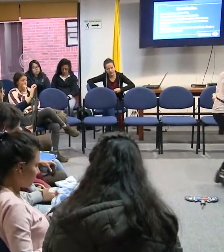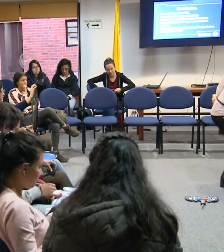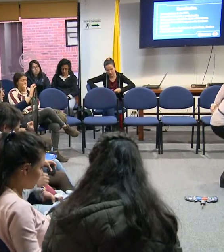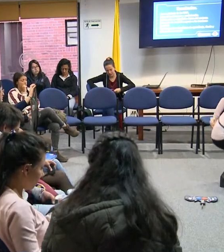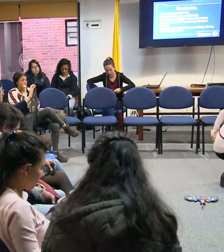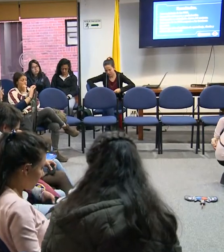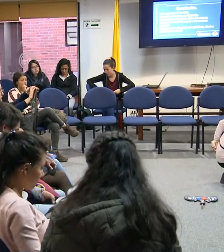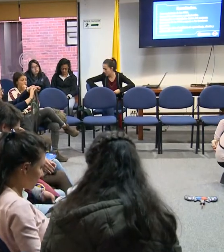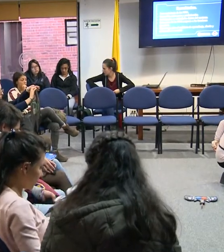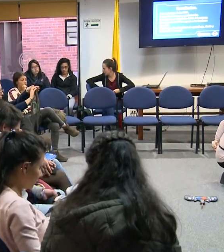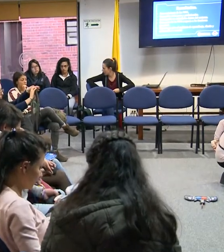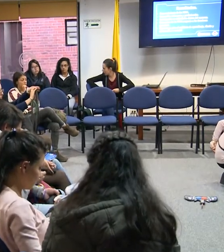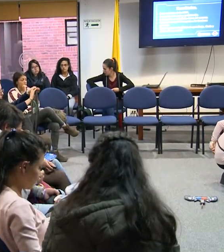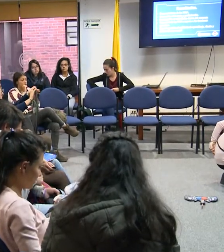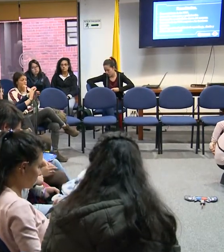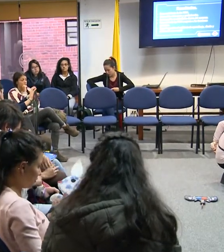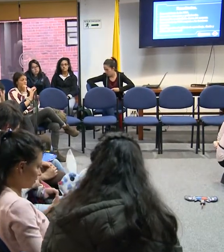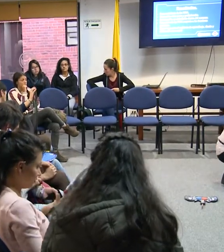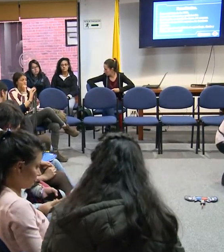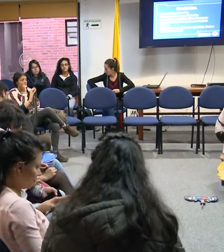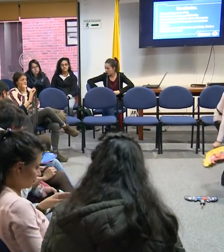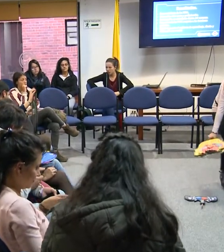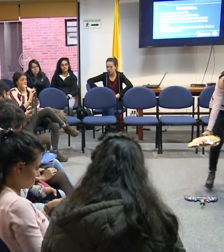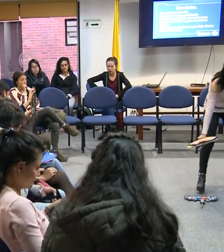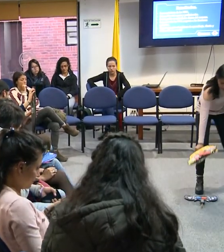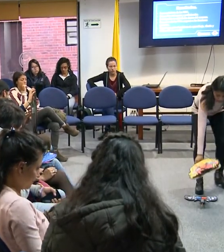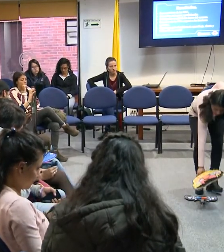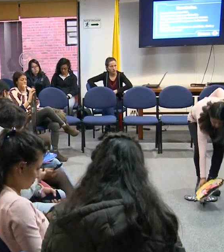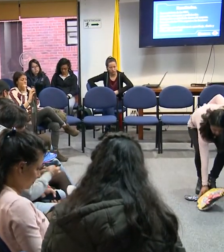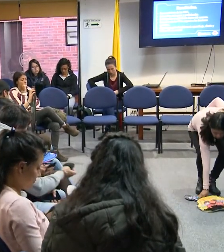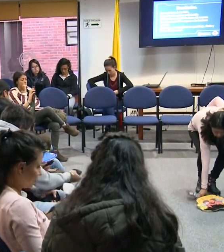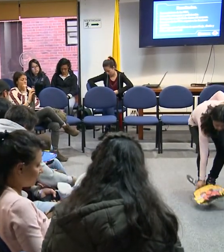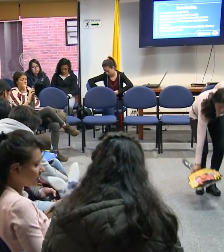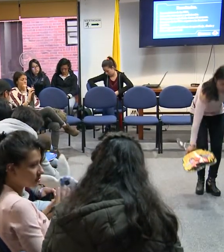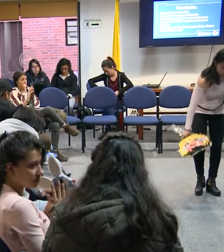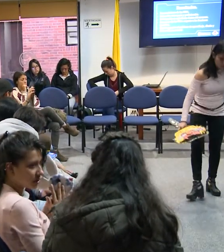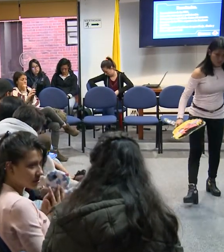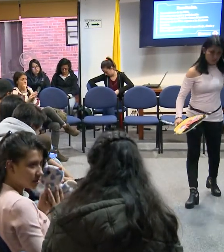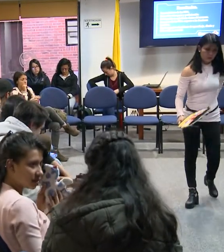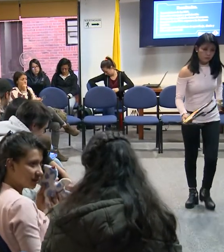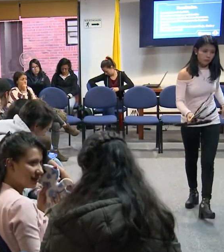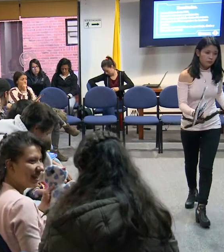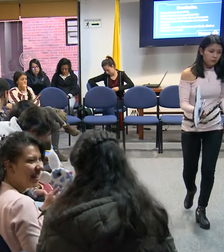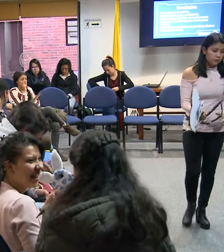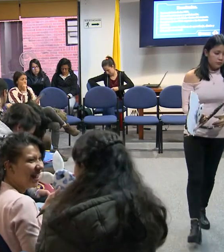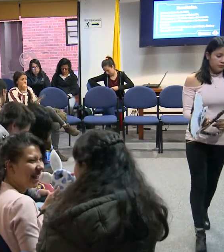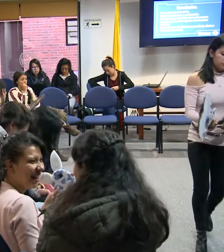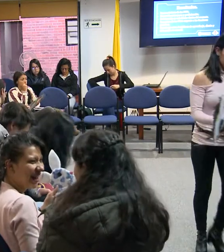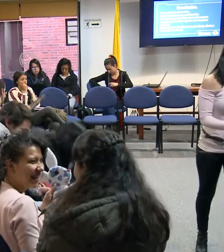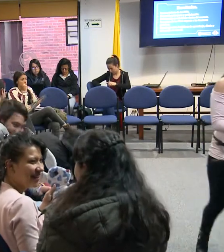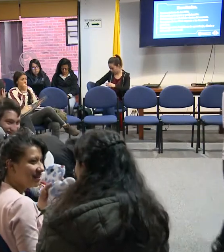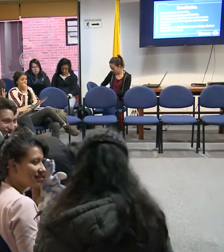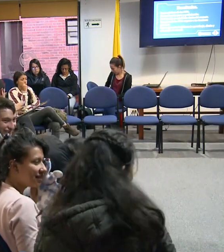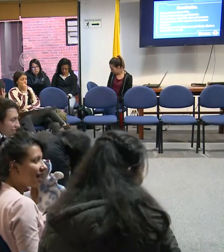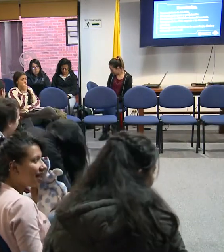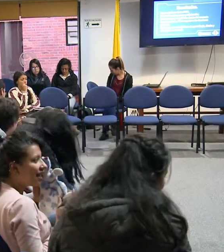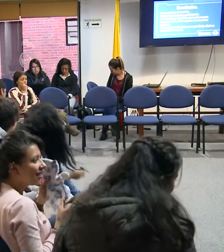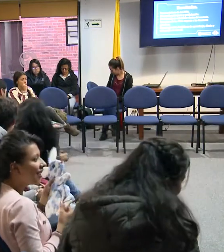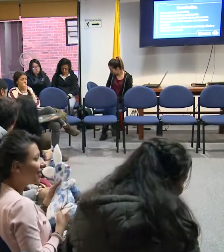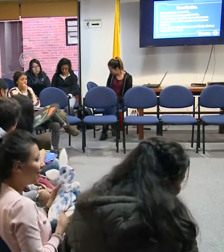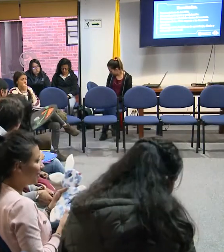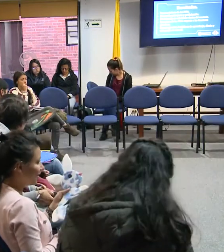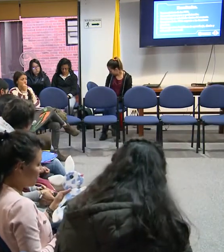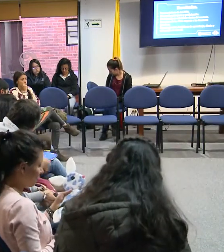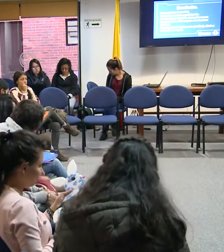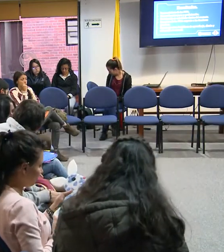todo lado. Y ahora lo que más pudimos trabajar fue como el cartón, que nos dio como esa